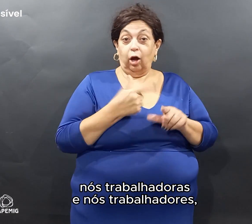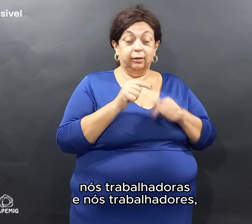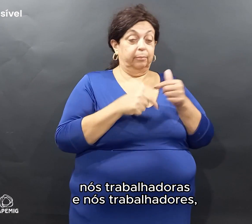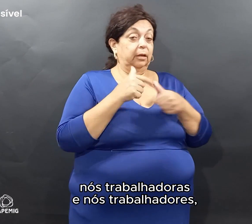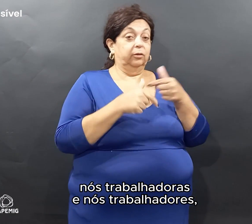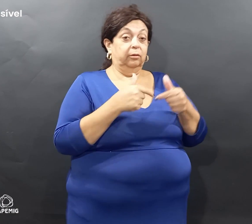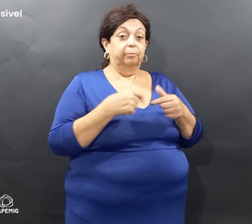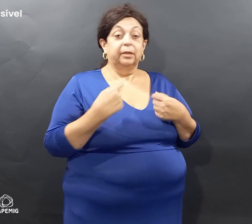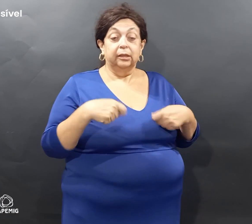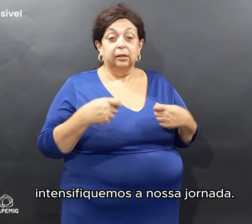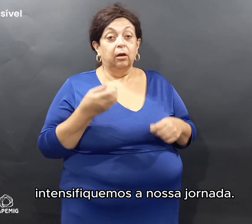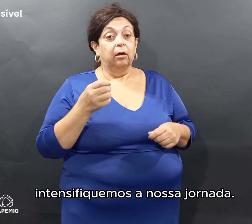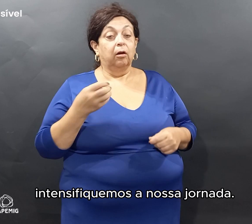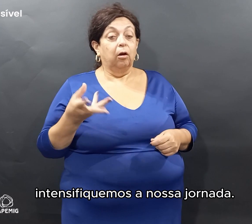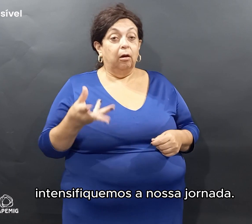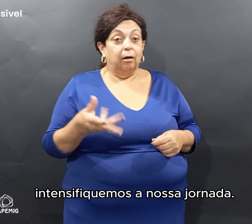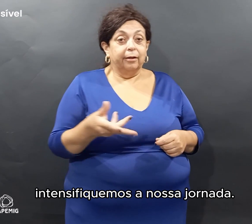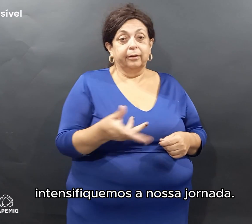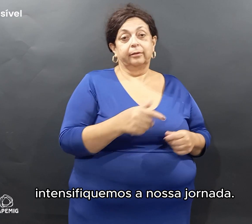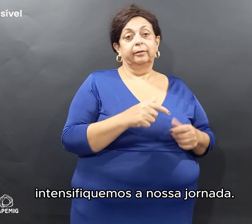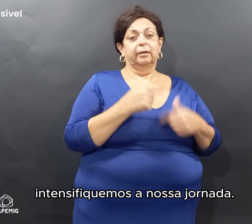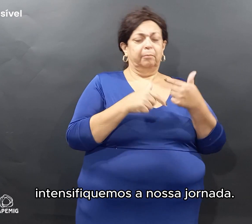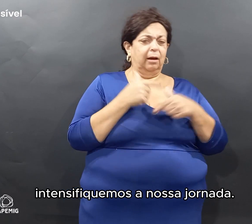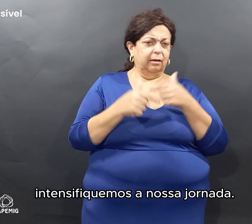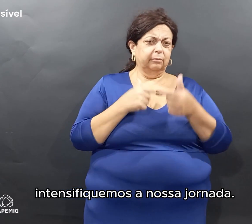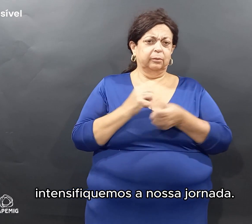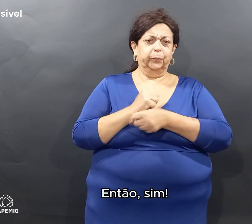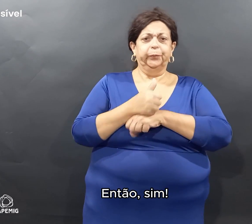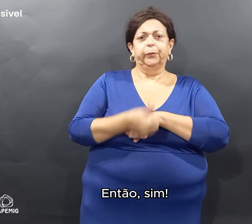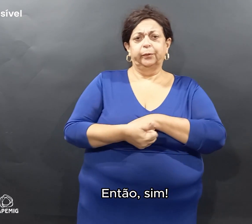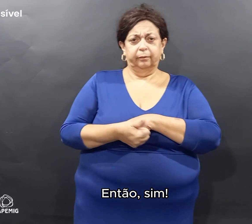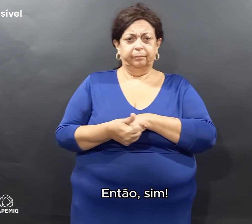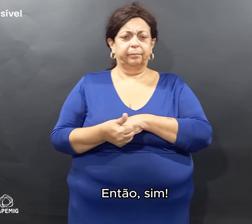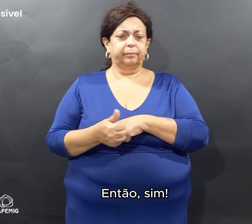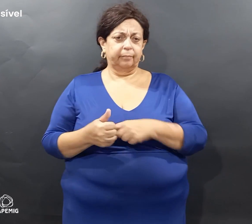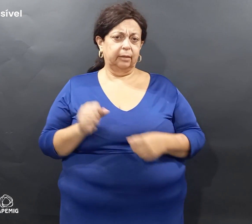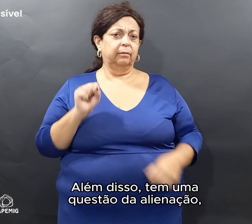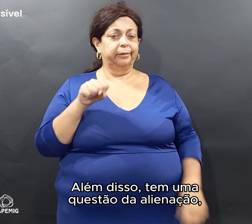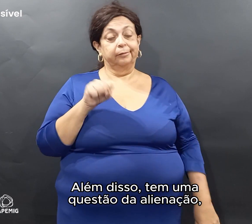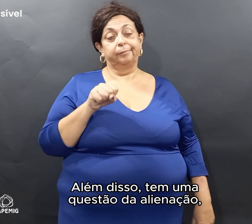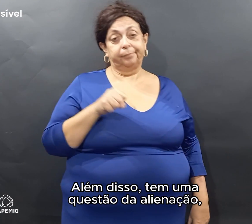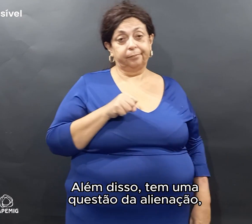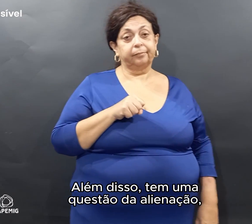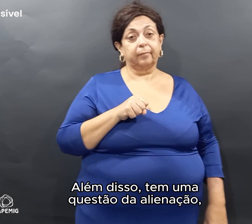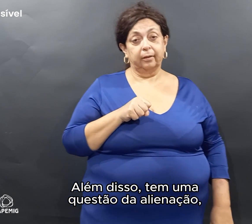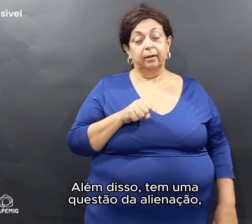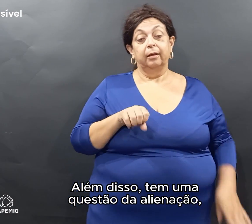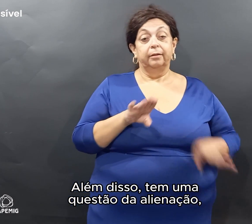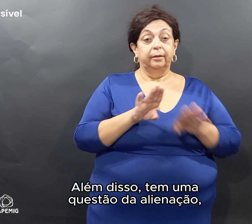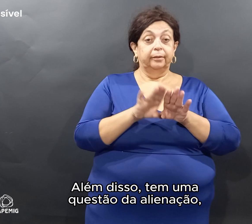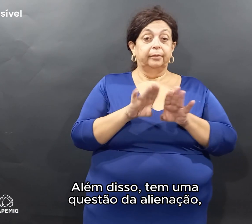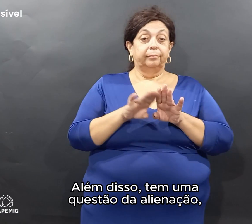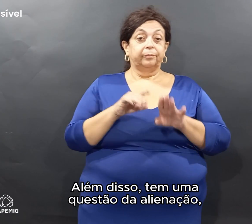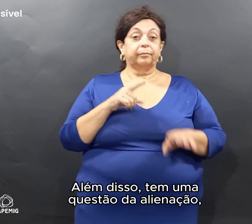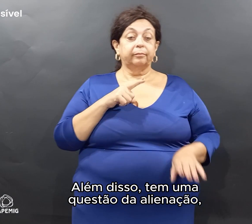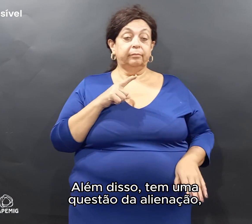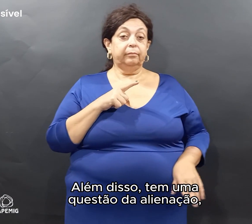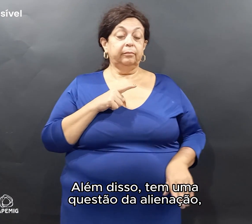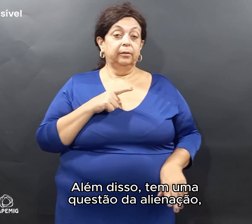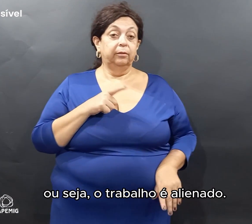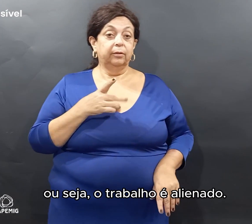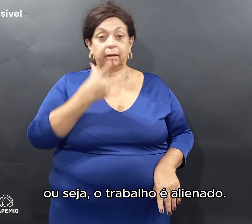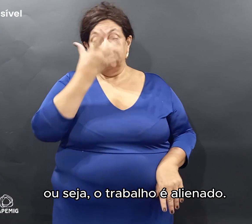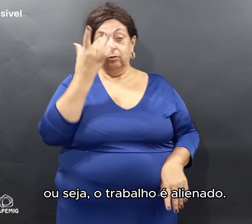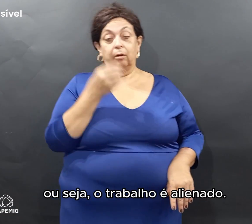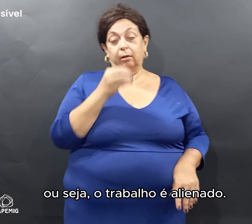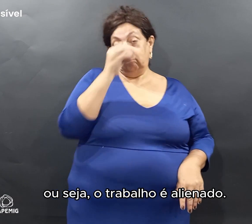e nós trabalhadores, intensifiquemos a nossa jornada. Então, sim. Além disso, tem uma questão da alienação,